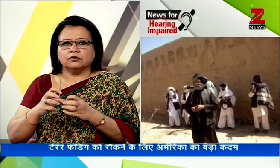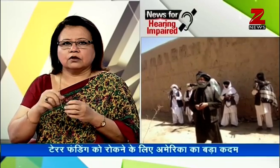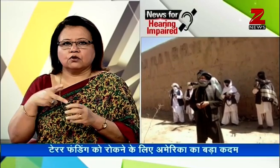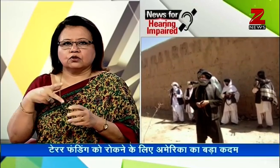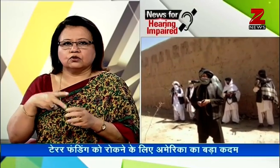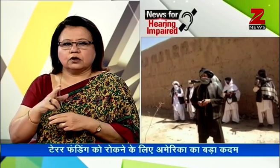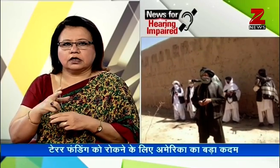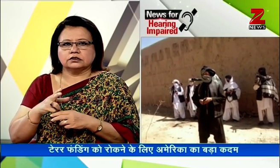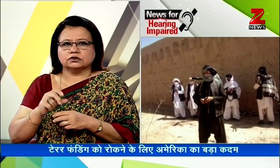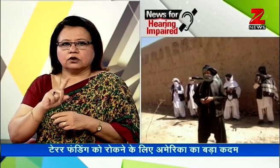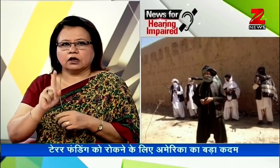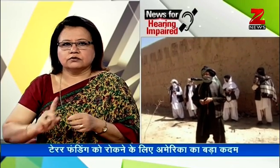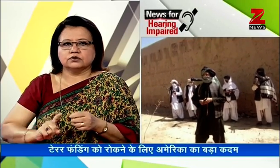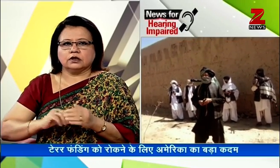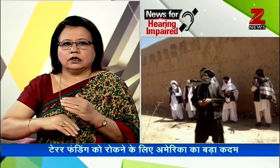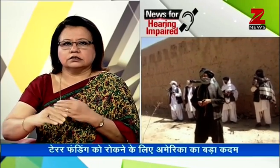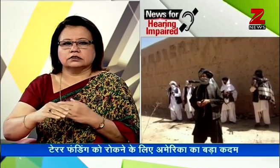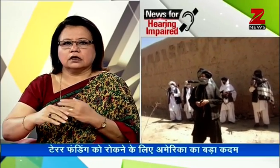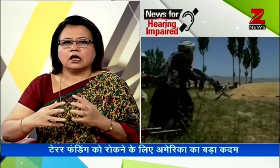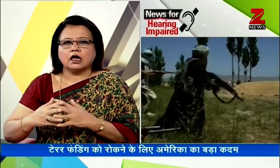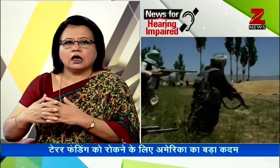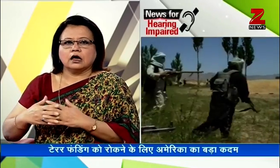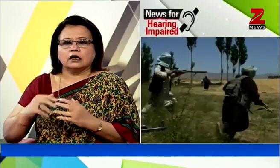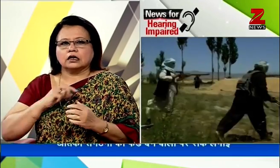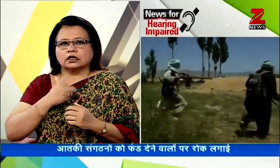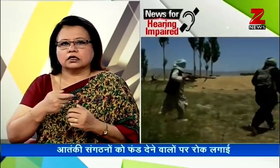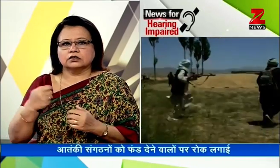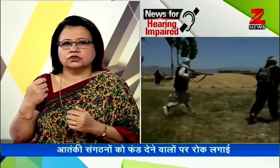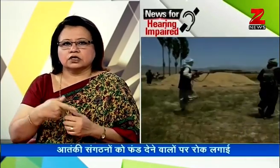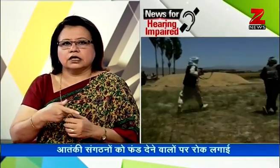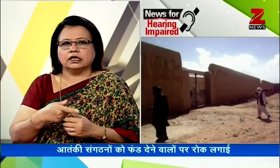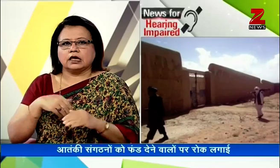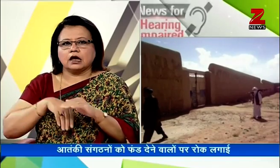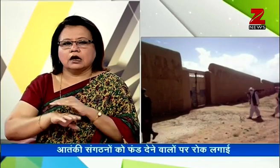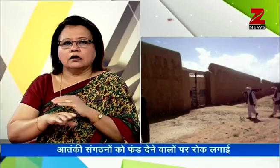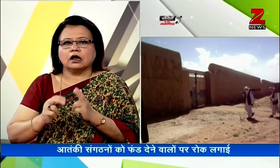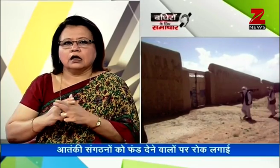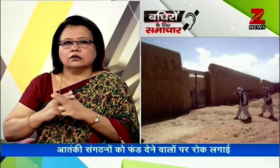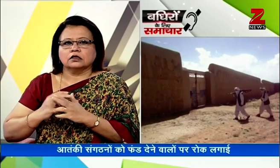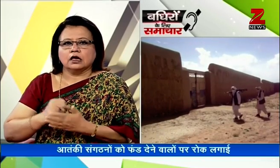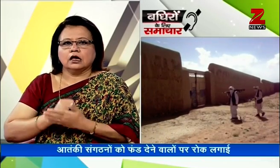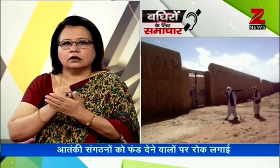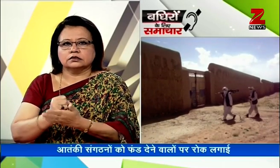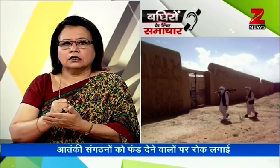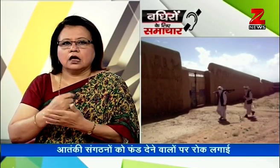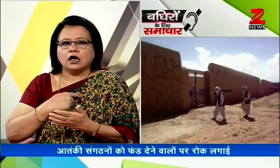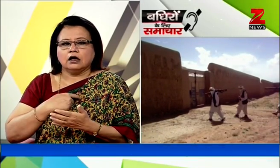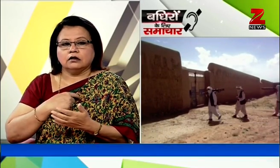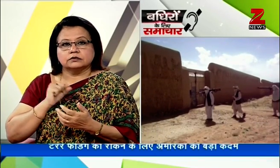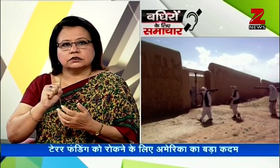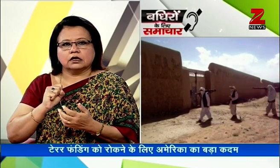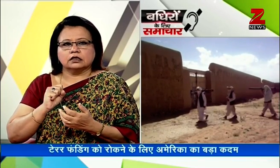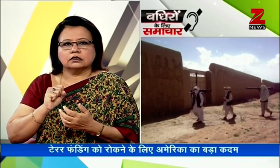जा सके, उन्हें कमजोर किया जा सके। अमेरिका ने कहा कि चैरिटी की आड़ में आतंकियों की मदद करने वालों